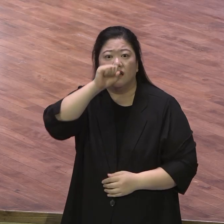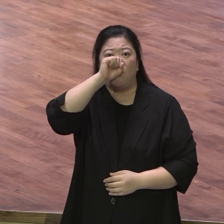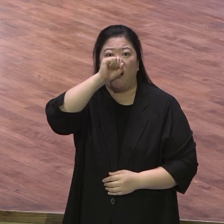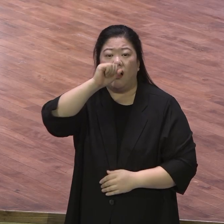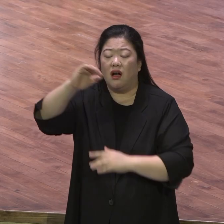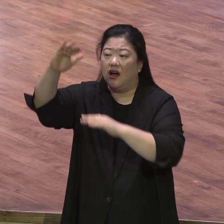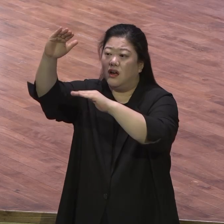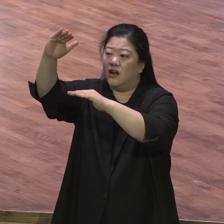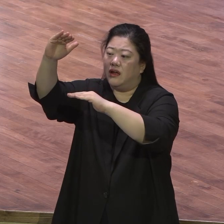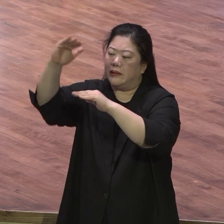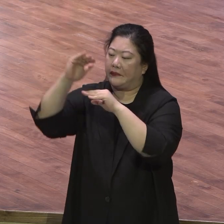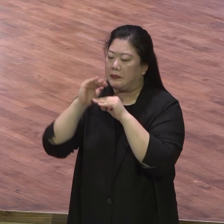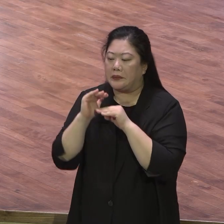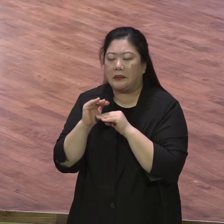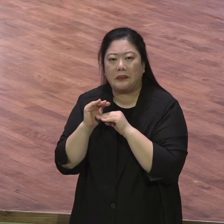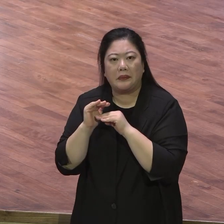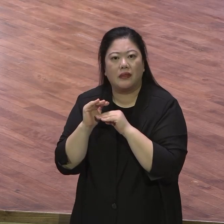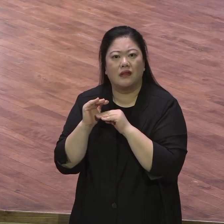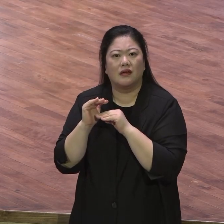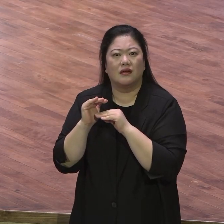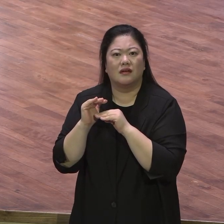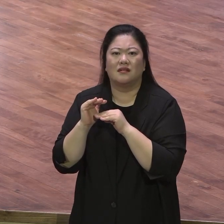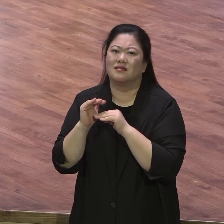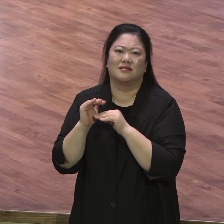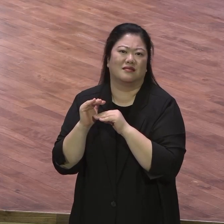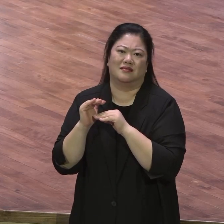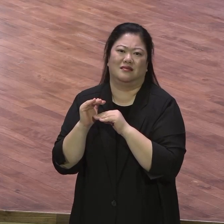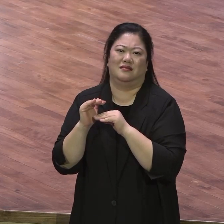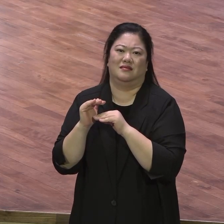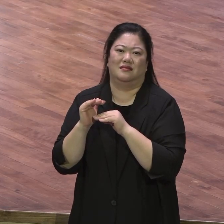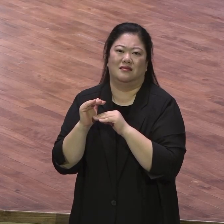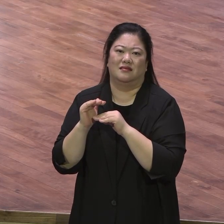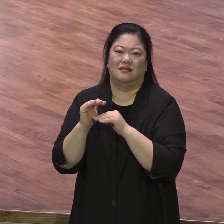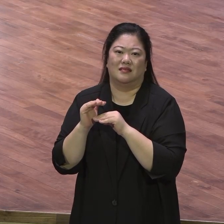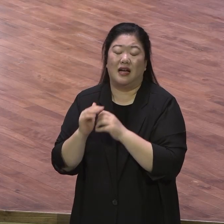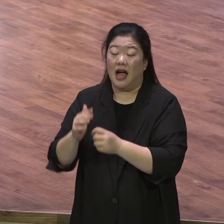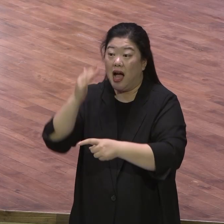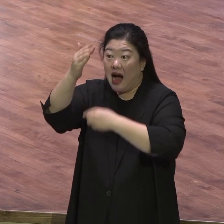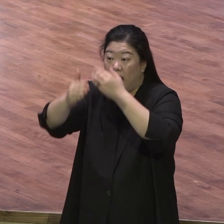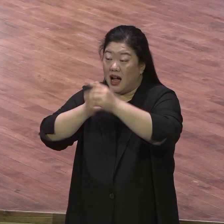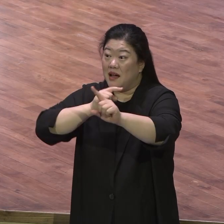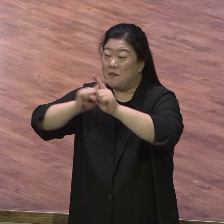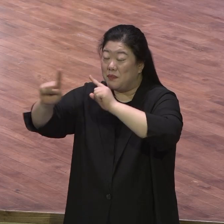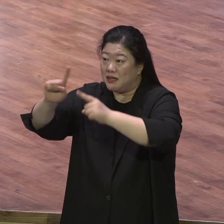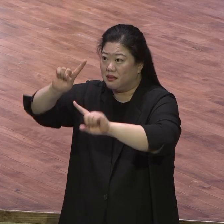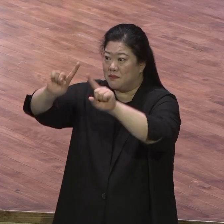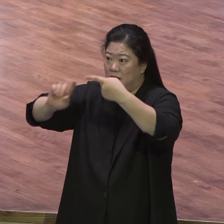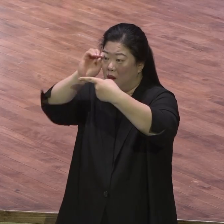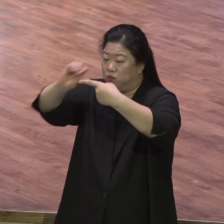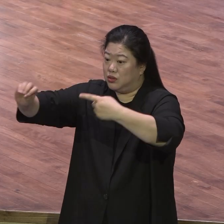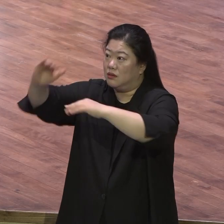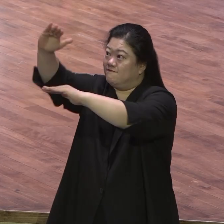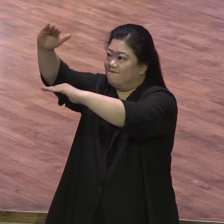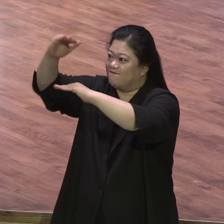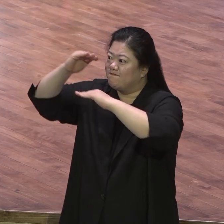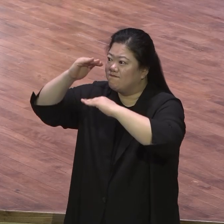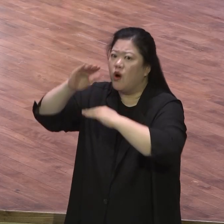받아들이는 이런 사람도 있어요 말씀 있는 그대로 100% 온전히 받아들여야 되는데